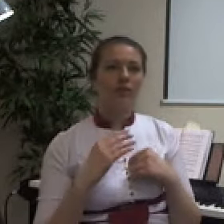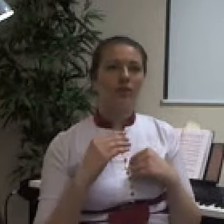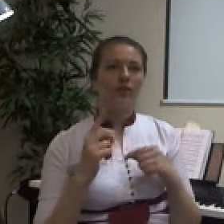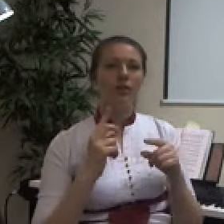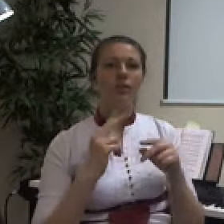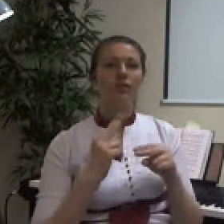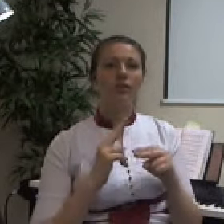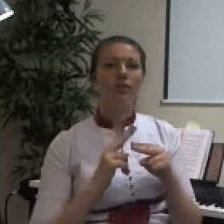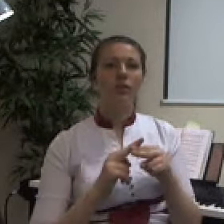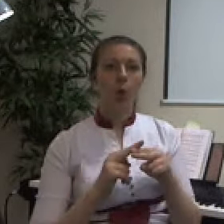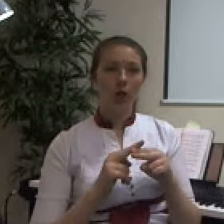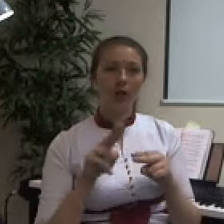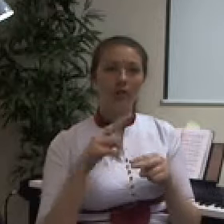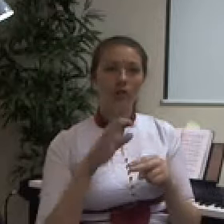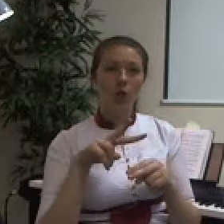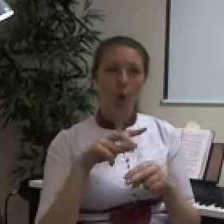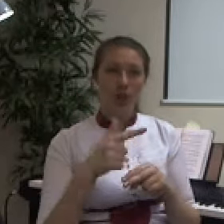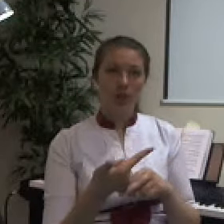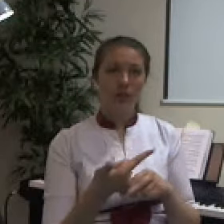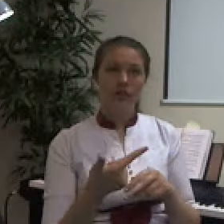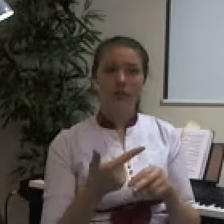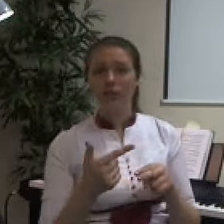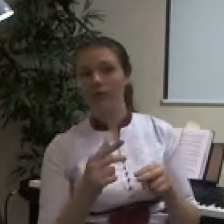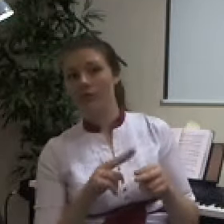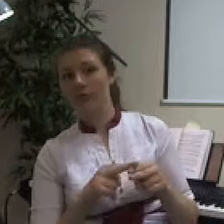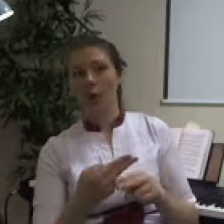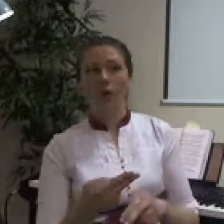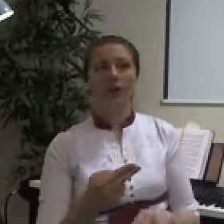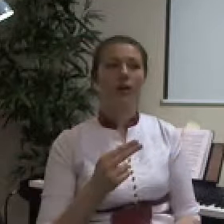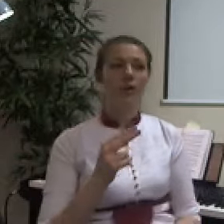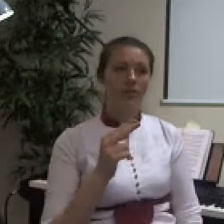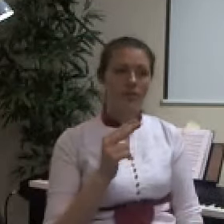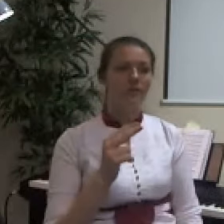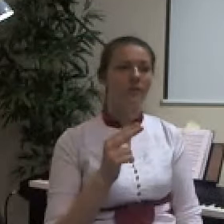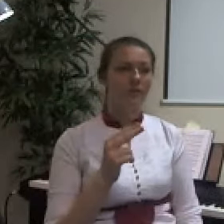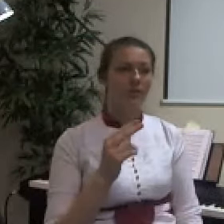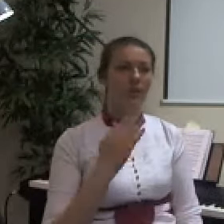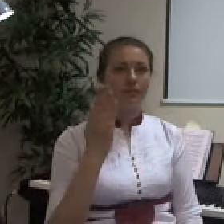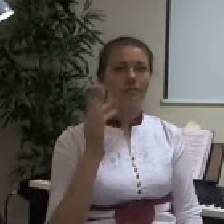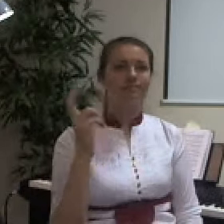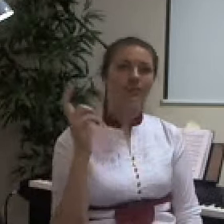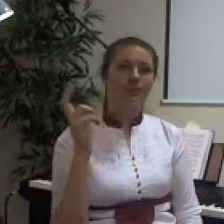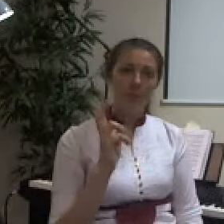Мой Иисус, во славе скоро ты придешь.